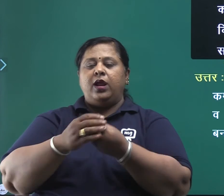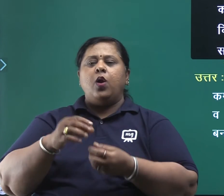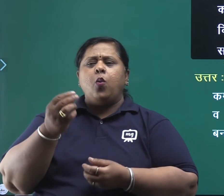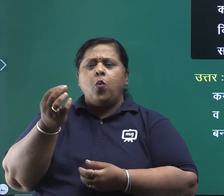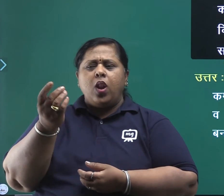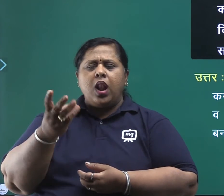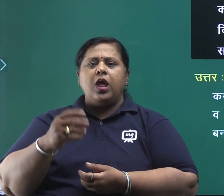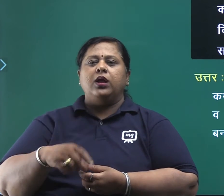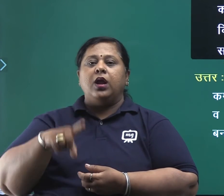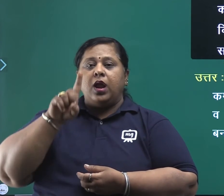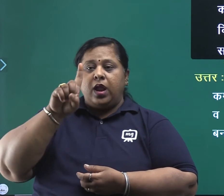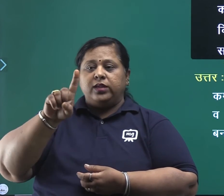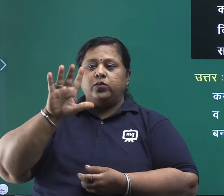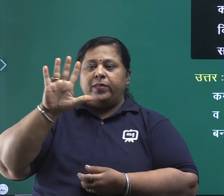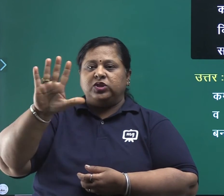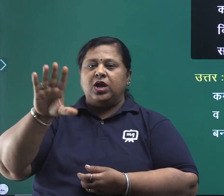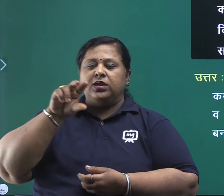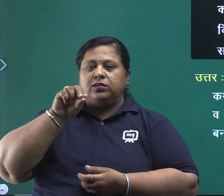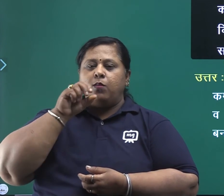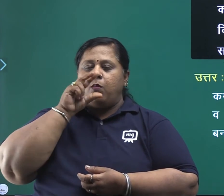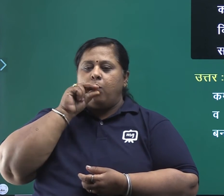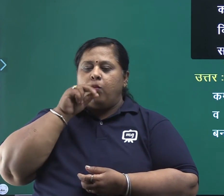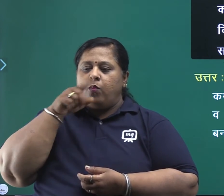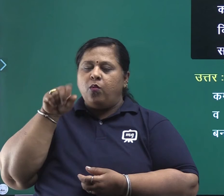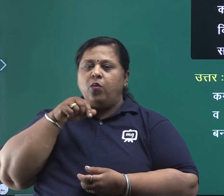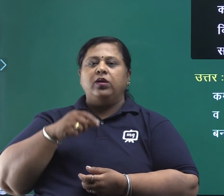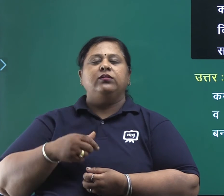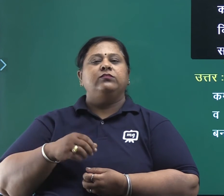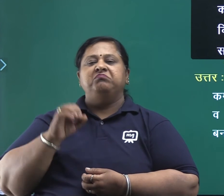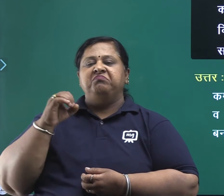कुल 150 मूक